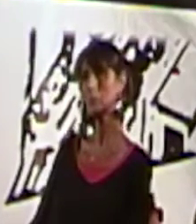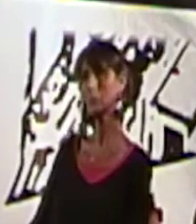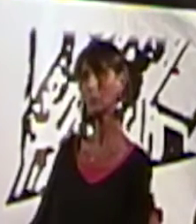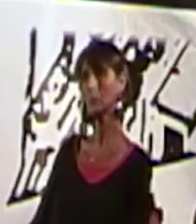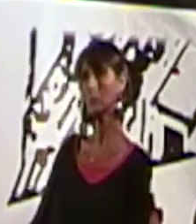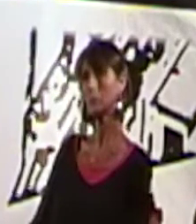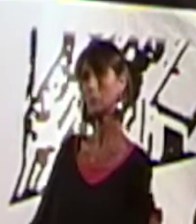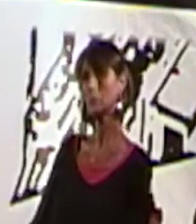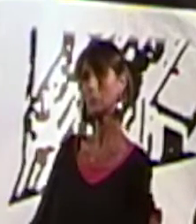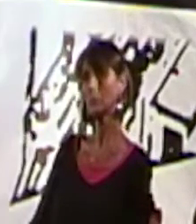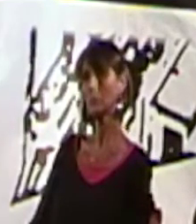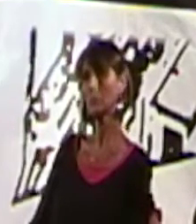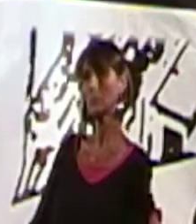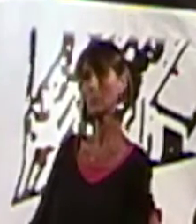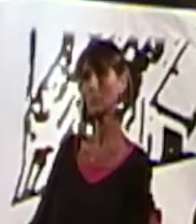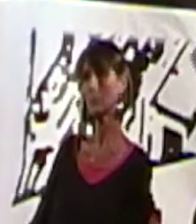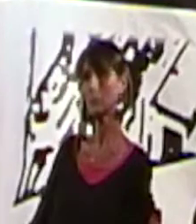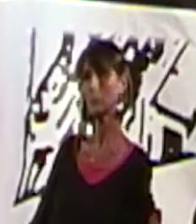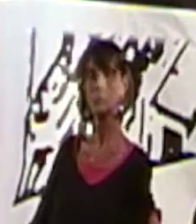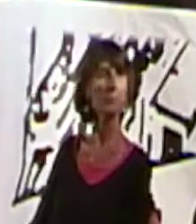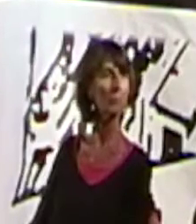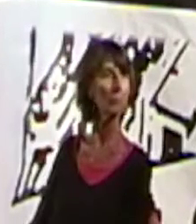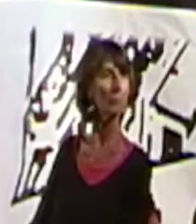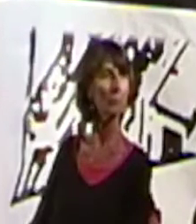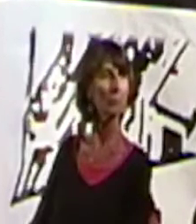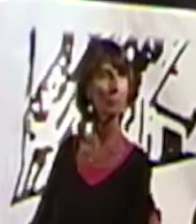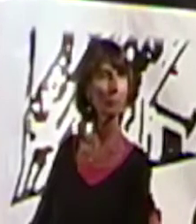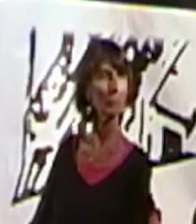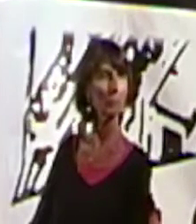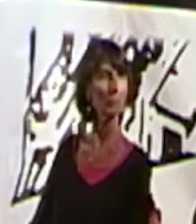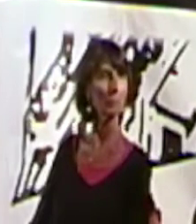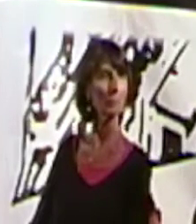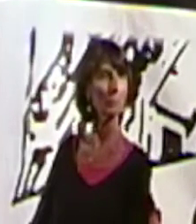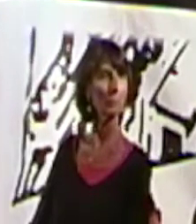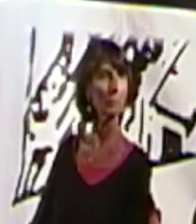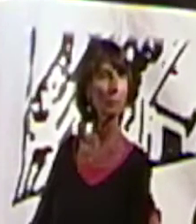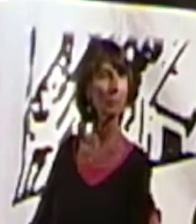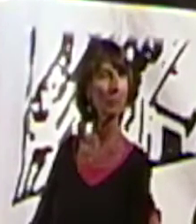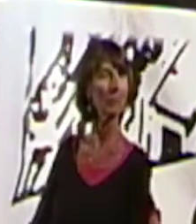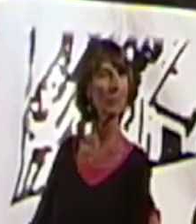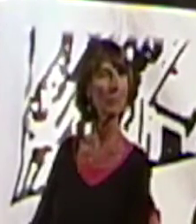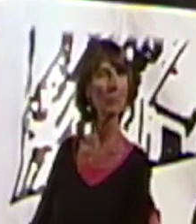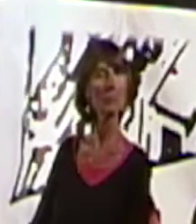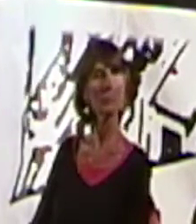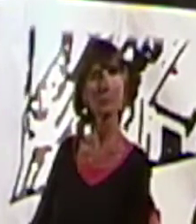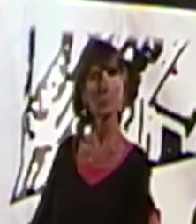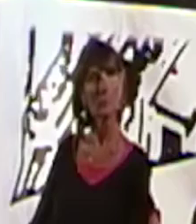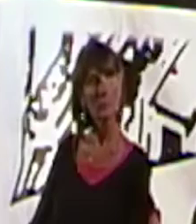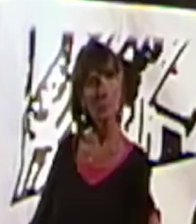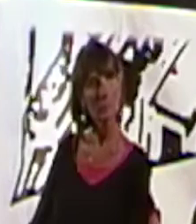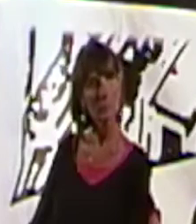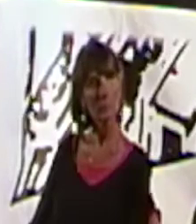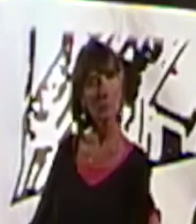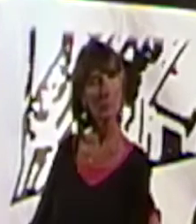des générations de salariés et de jeunes. En France, par exemple, les grèves sur les salaires ont largement dépassé le cadre